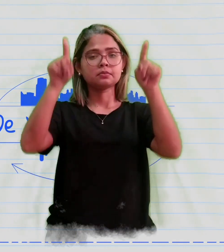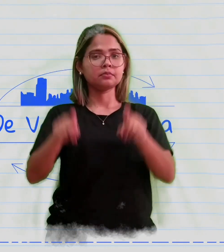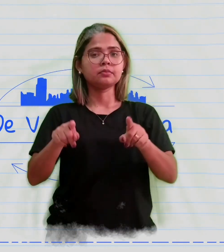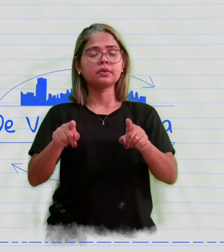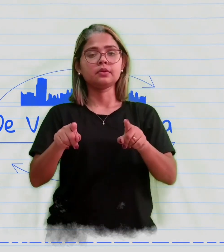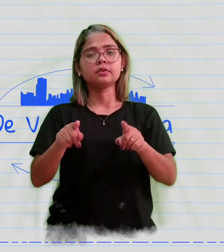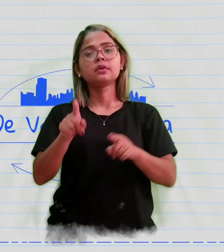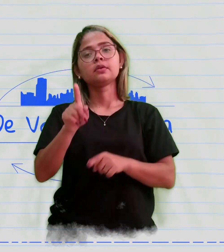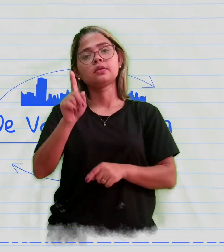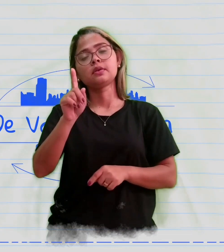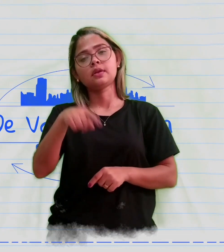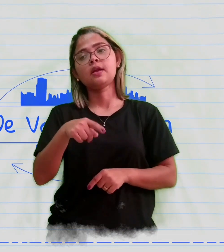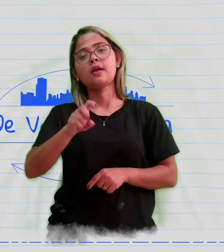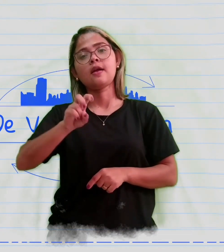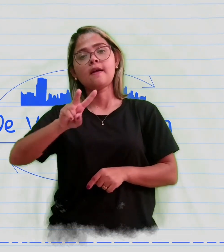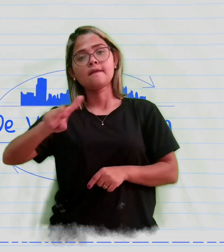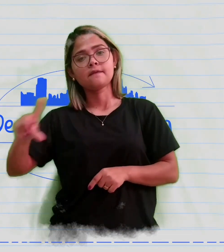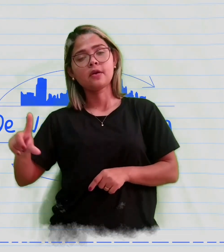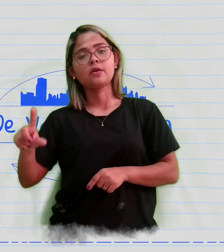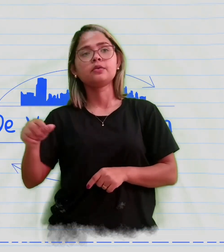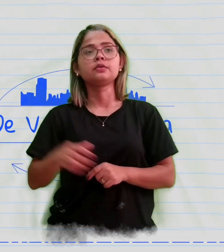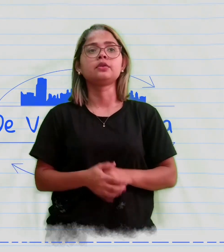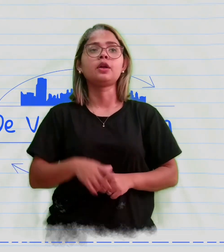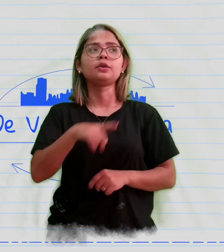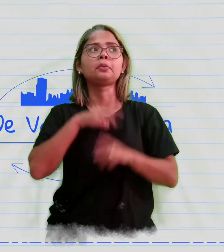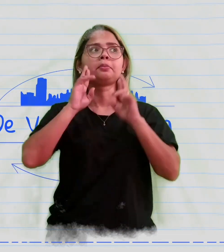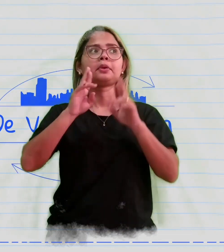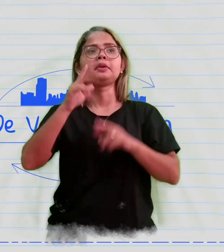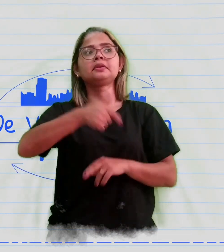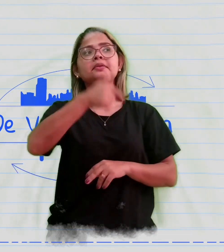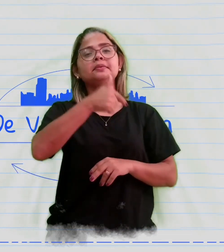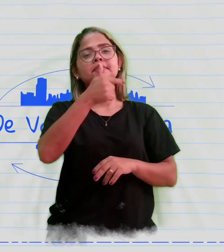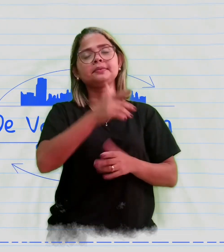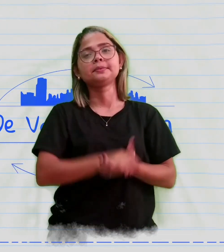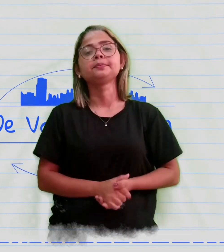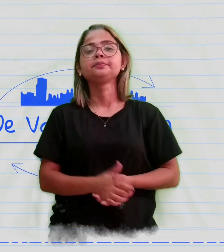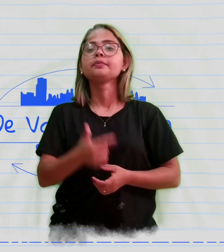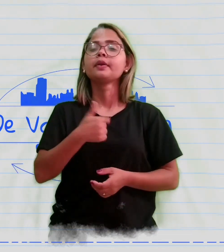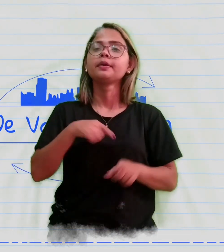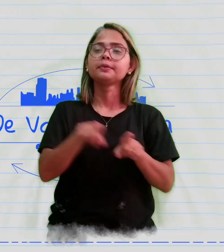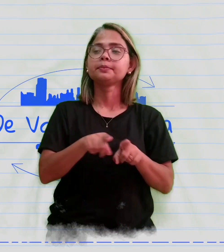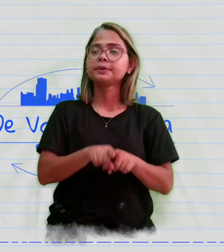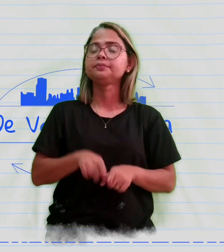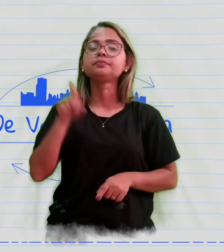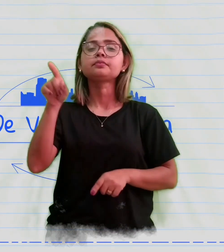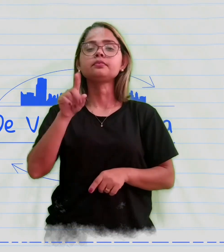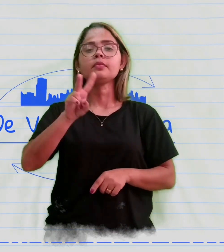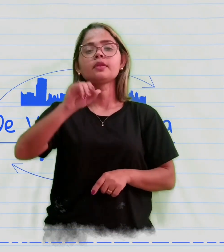foi Volta, como é Volta, porque eu ainda tenho muita esperança que vai ter uma segunda temporada. Eu também. E você, Vicky,